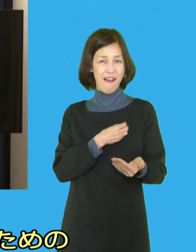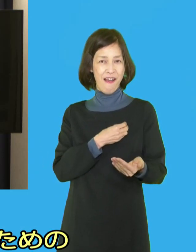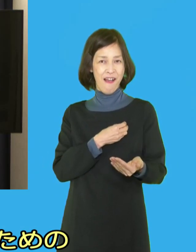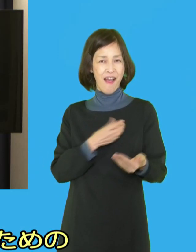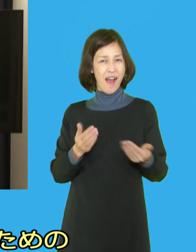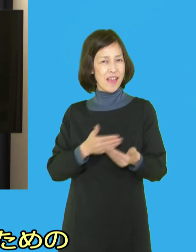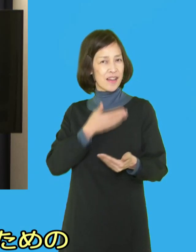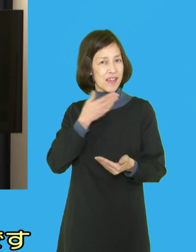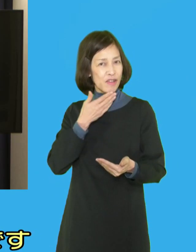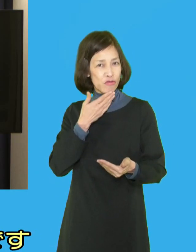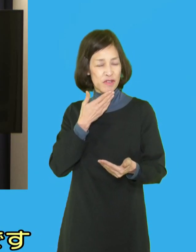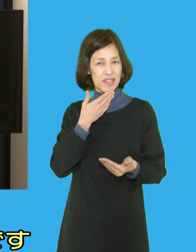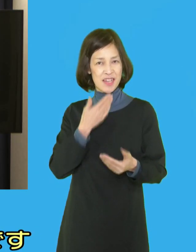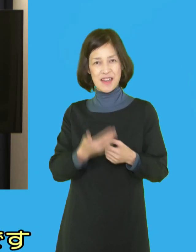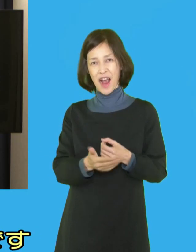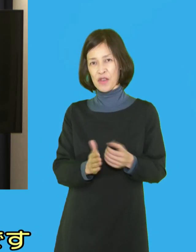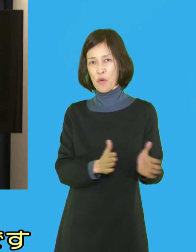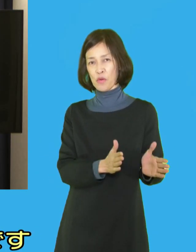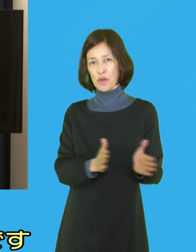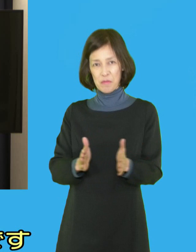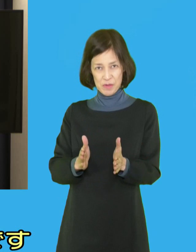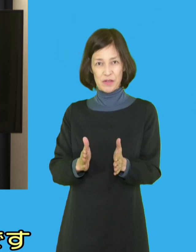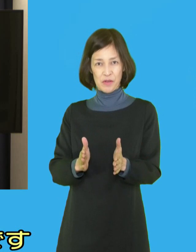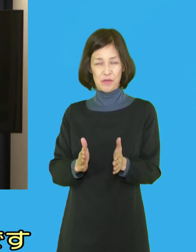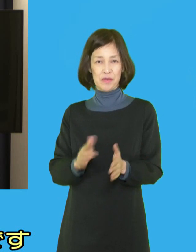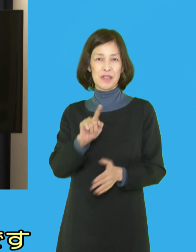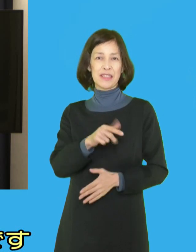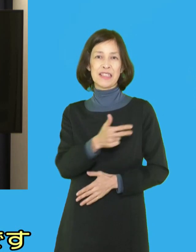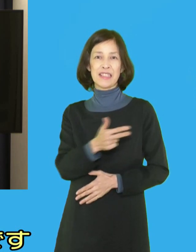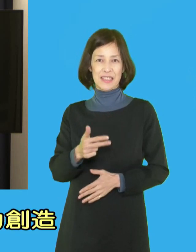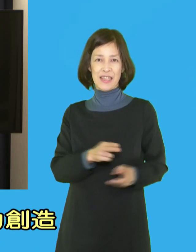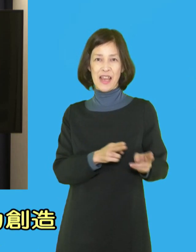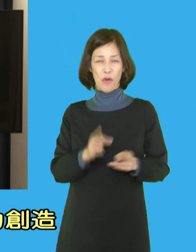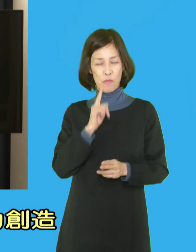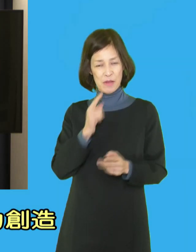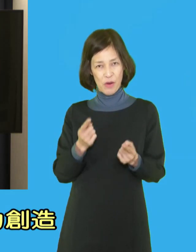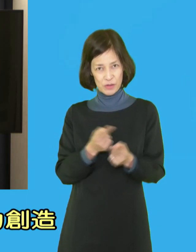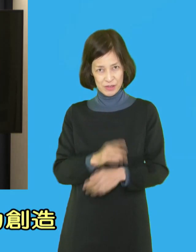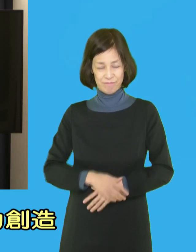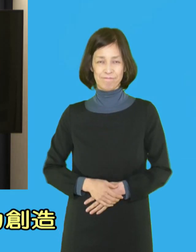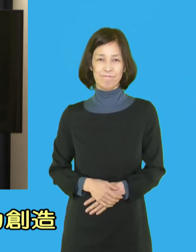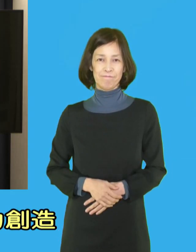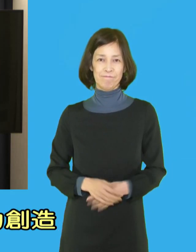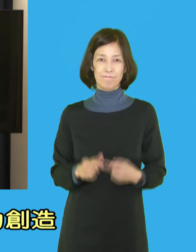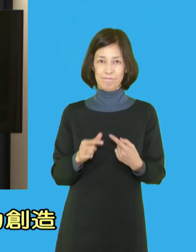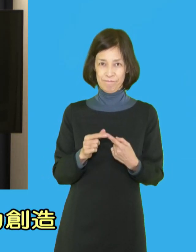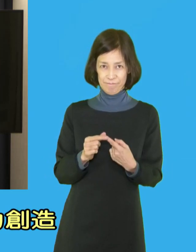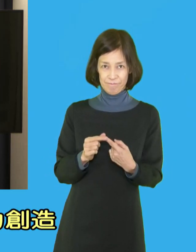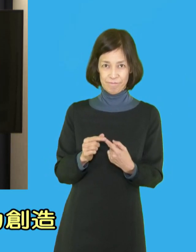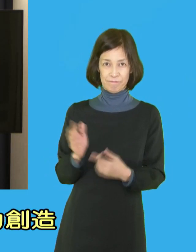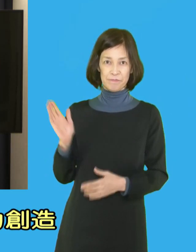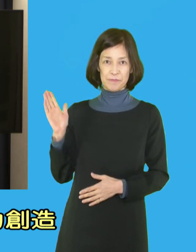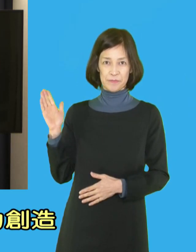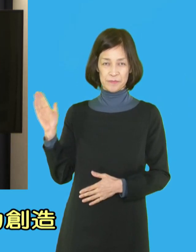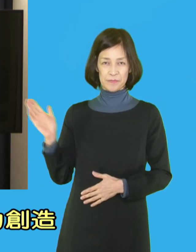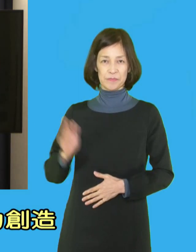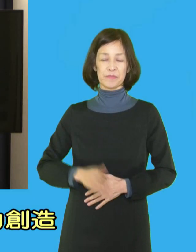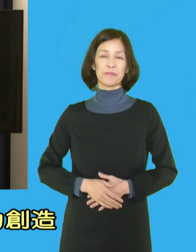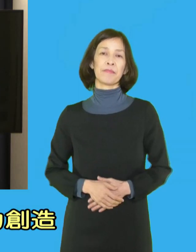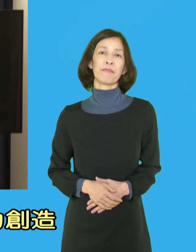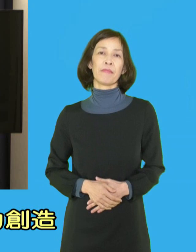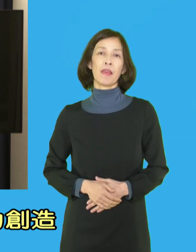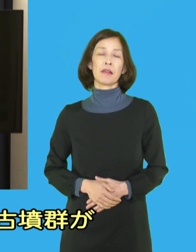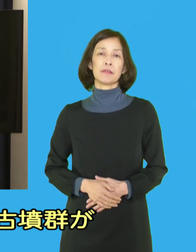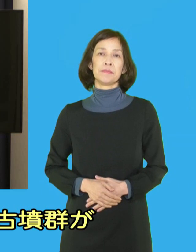境となるための人事制度の見直しというところです。まず世界遺産の魅力創造ロードマップです